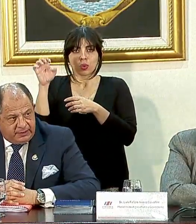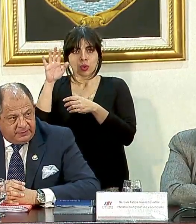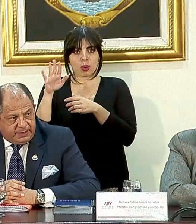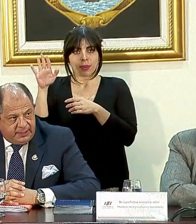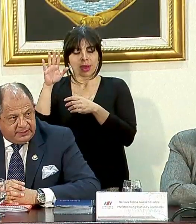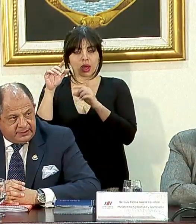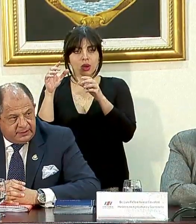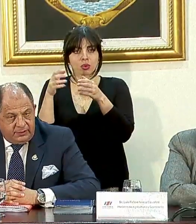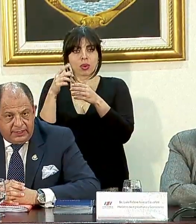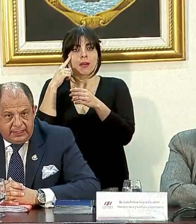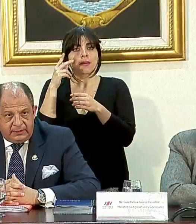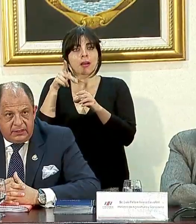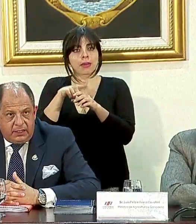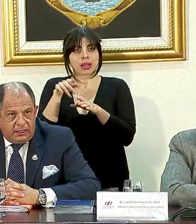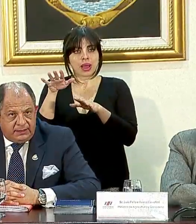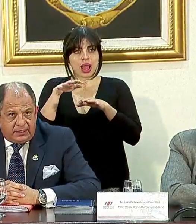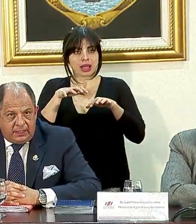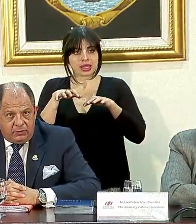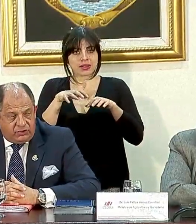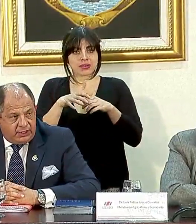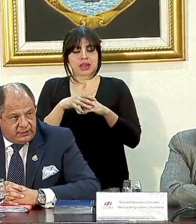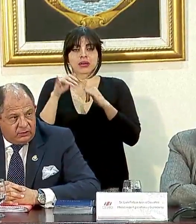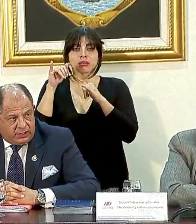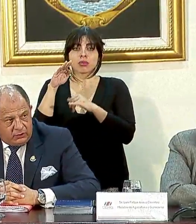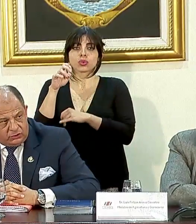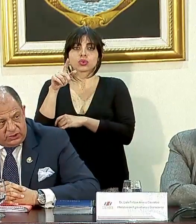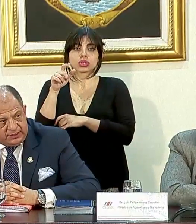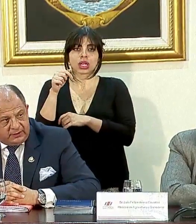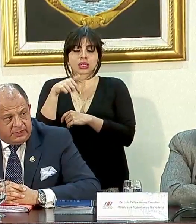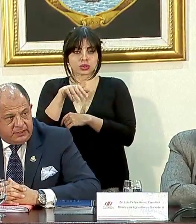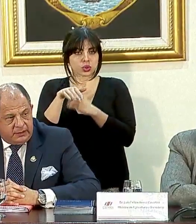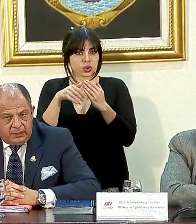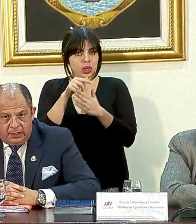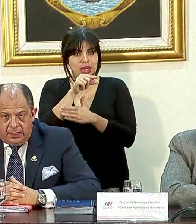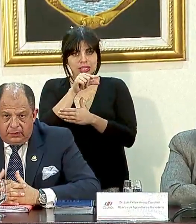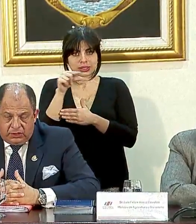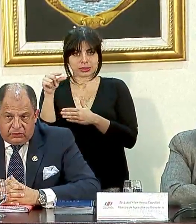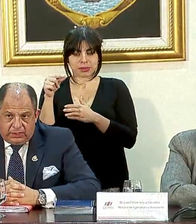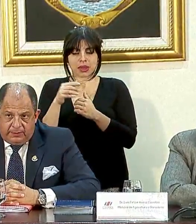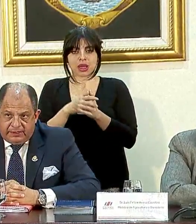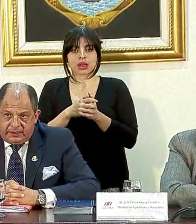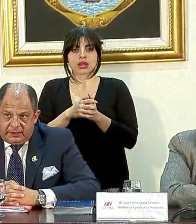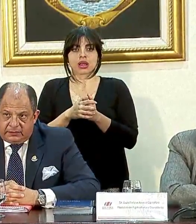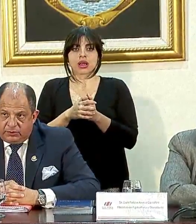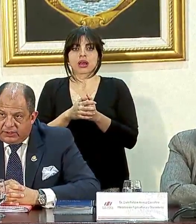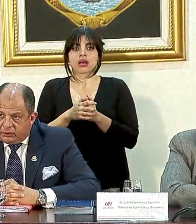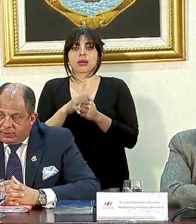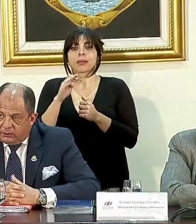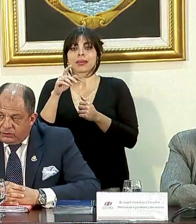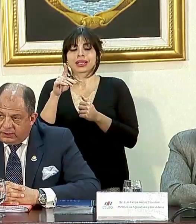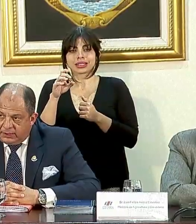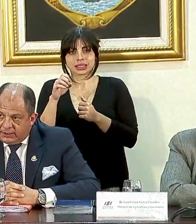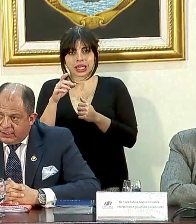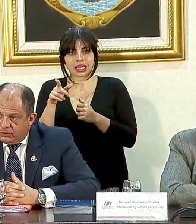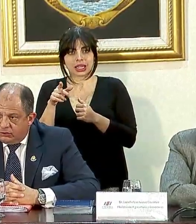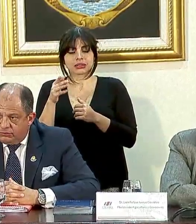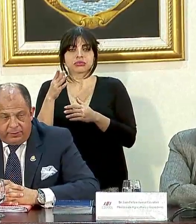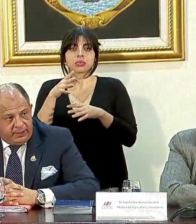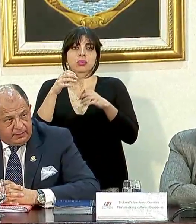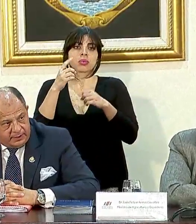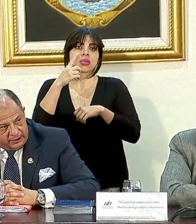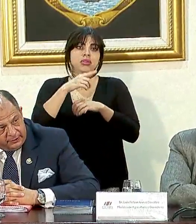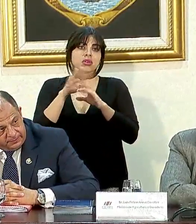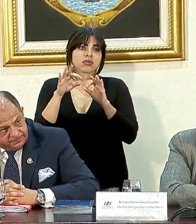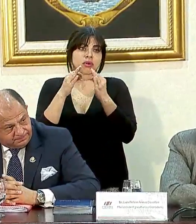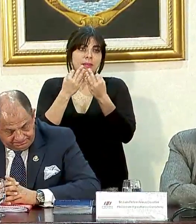para participar en esas actividades y estarán en Bruselas a lo largo de toda esta semana. En lo que toca a Mercedes, después ella tomará unos días de descanso con su